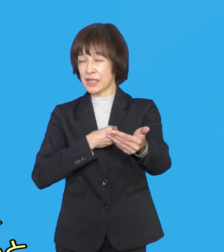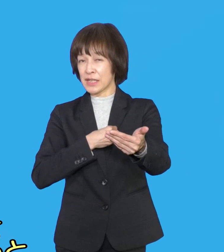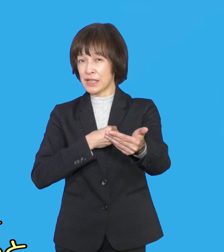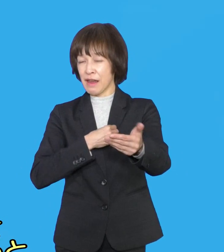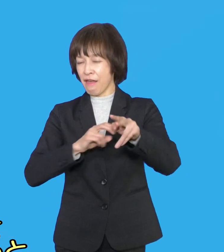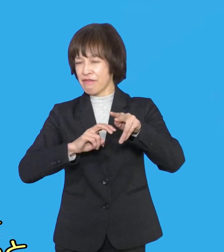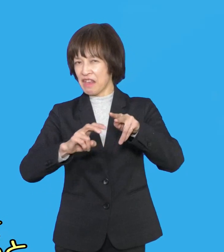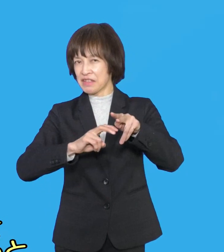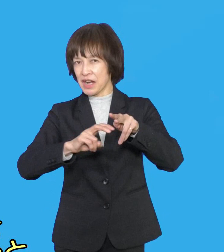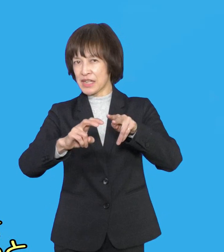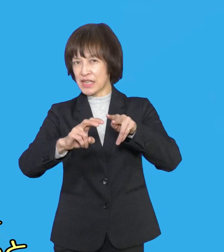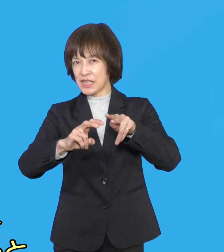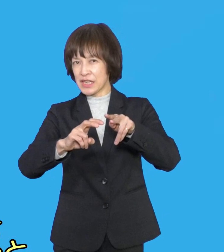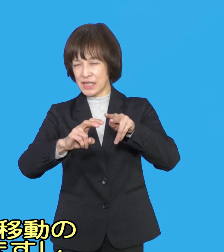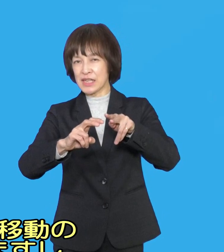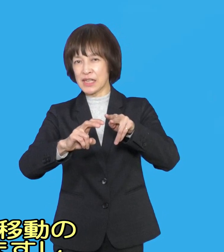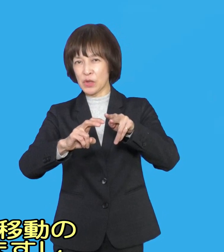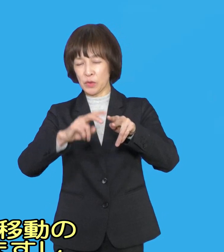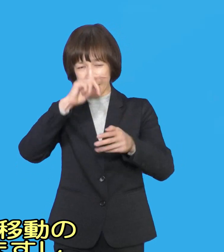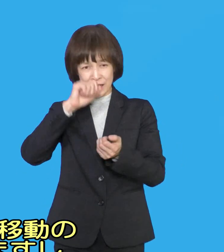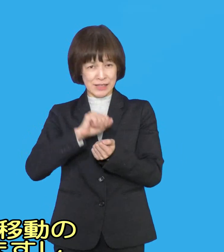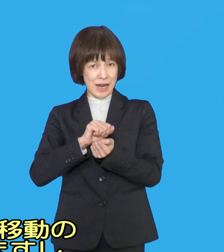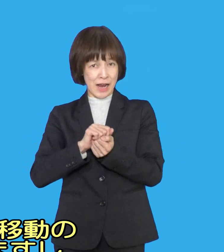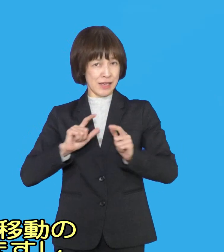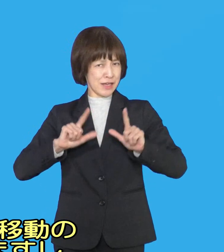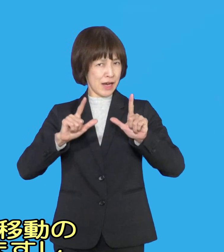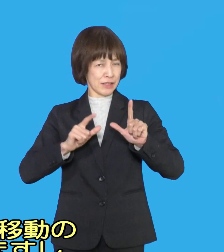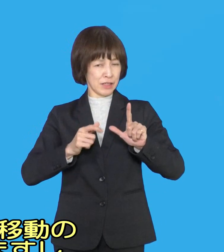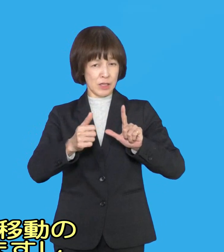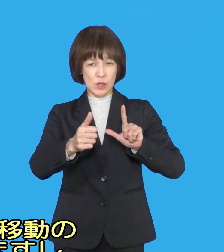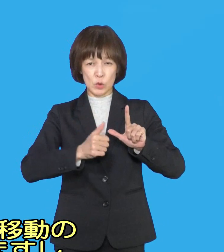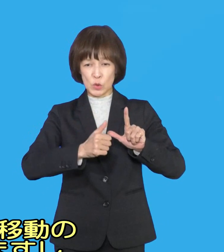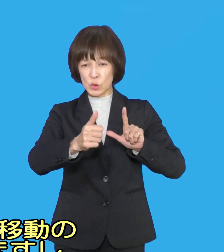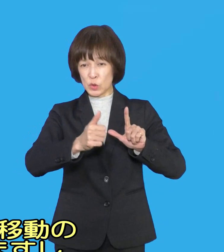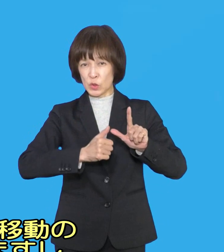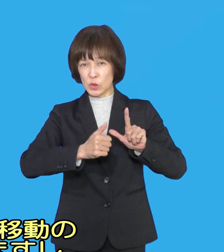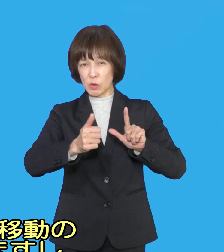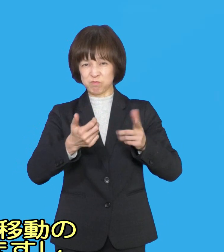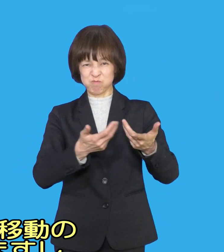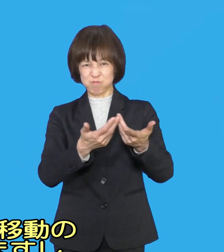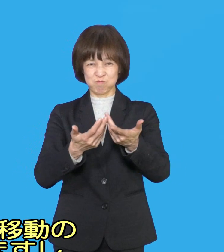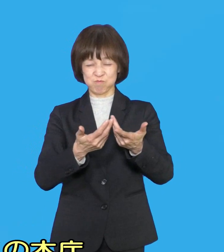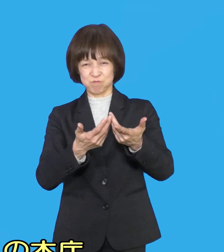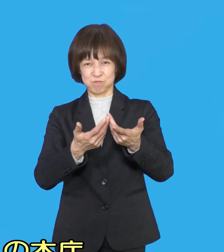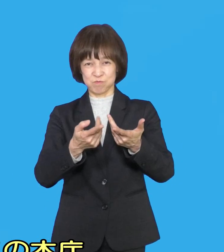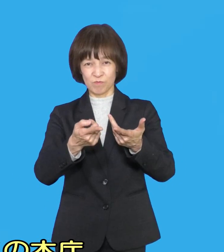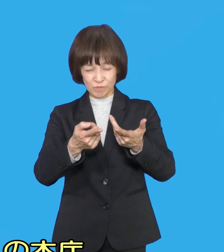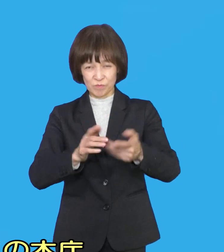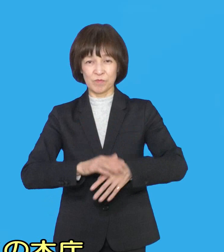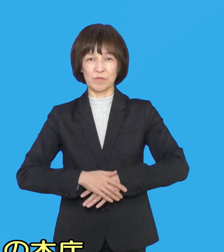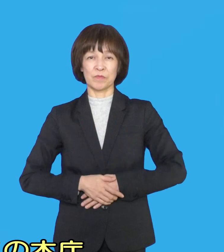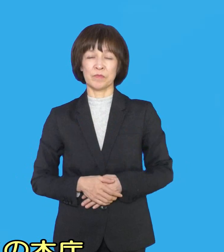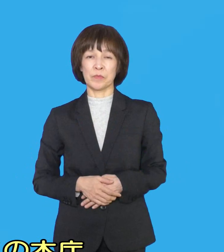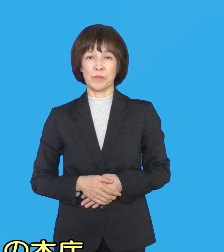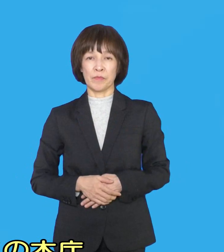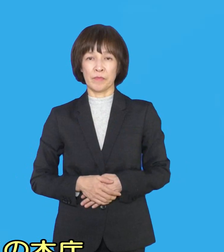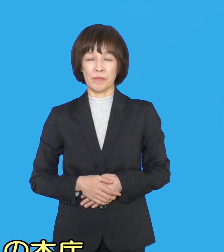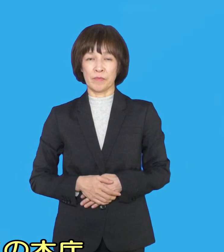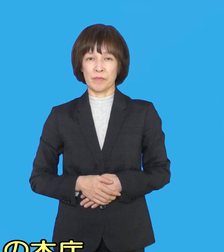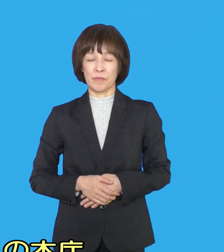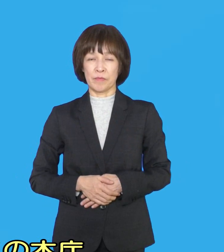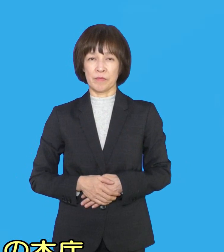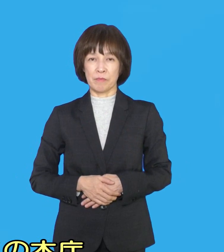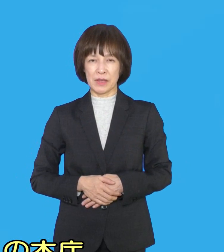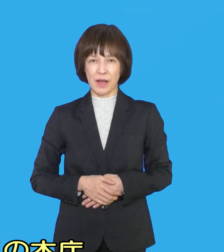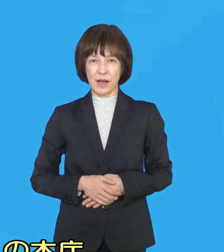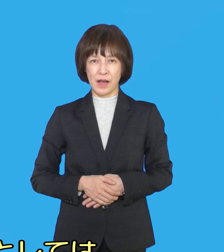電車に乗って堺東まで来ると、そうすると電車移動の長い距離がありますし、そして堺